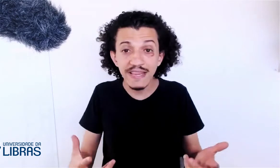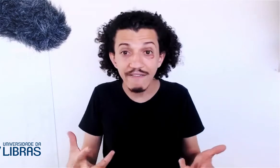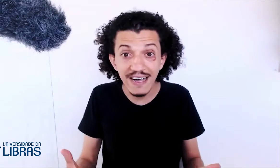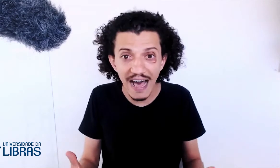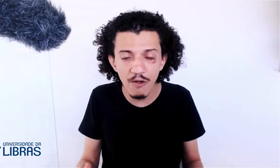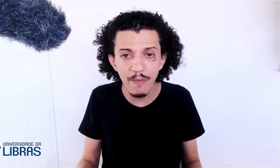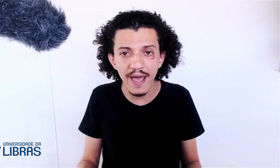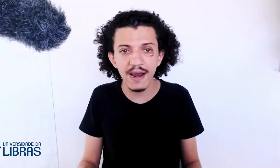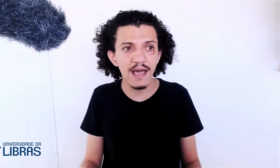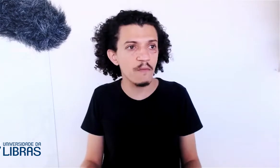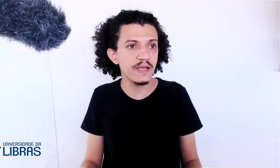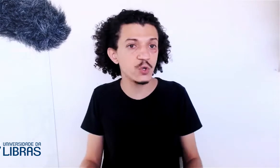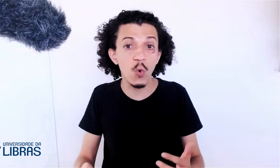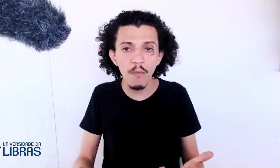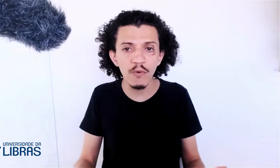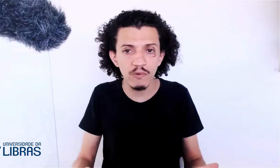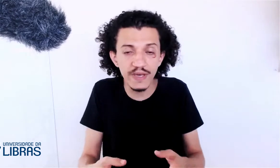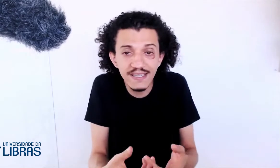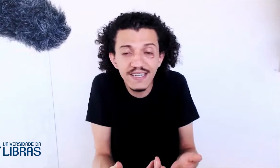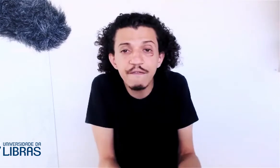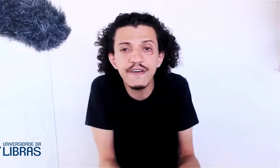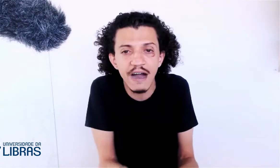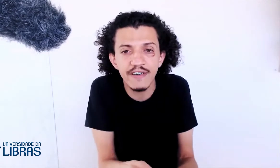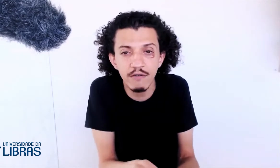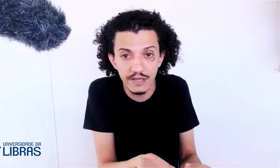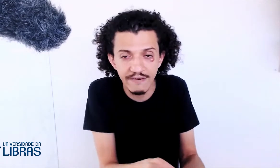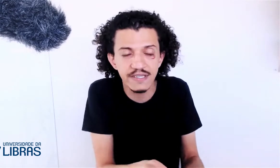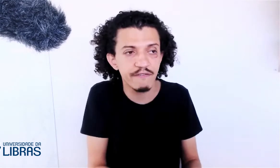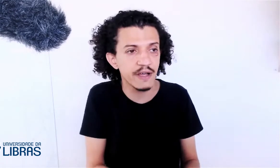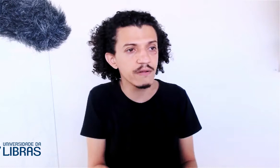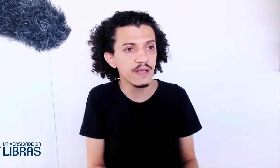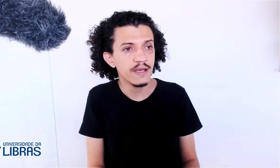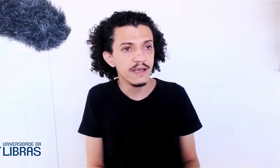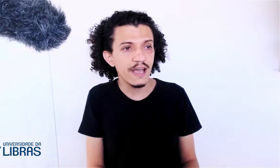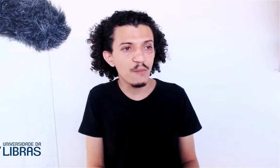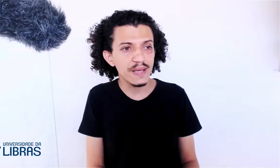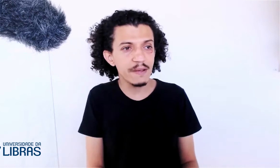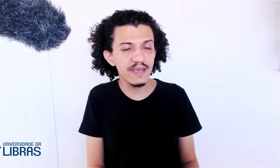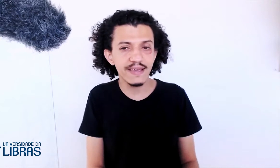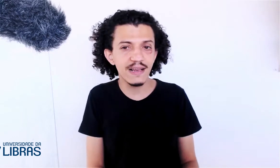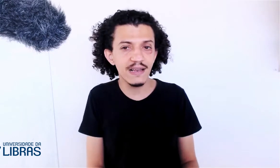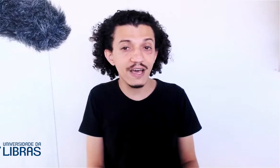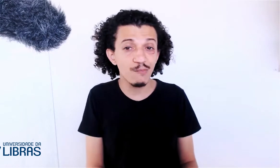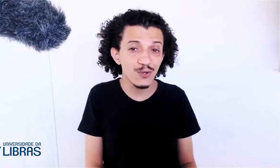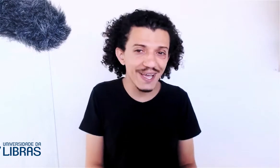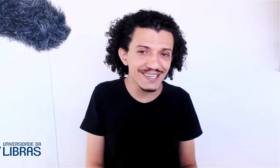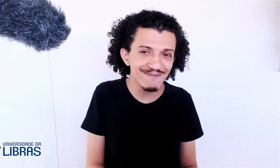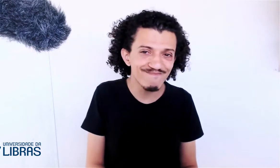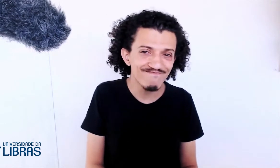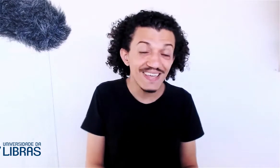estava claro para ela realmente o que significava aquilo que eu estava escrevendo. E aí eu percebi que aquilo ali era o português e